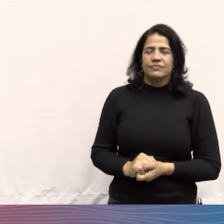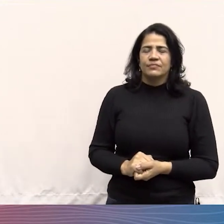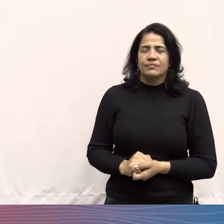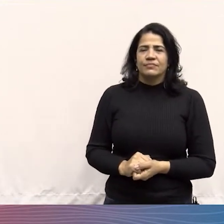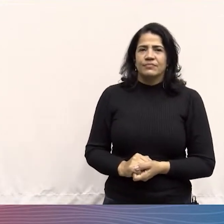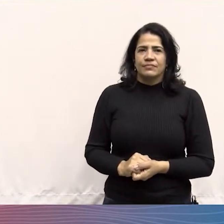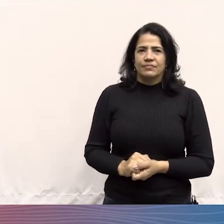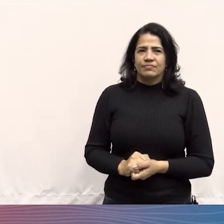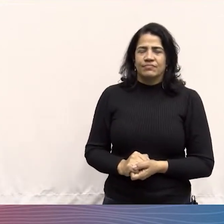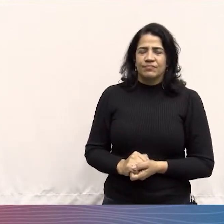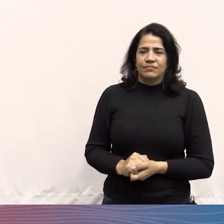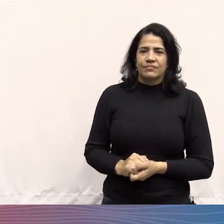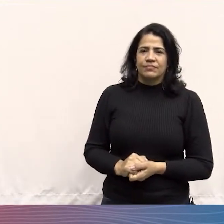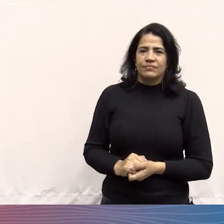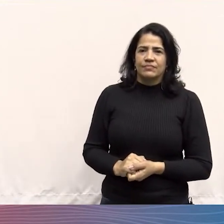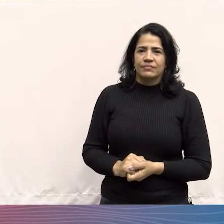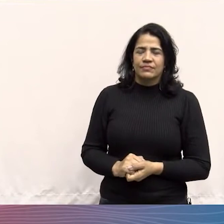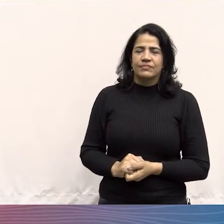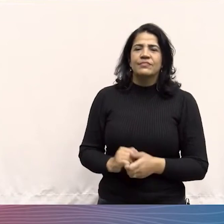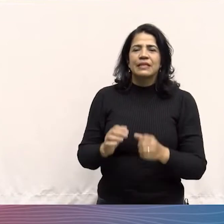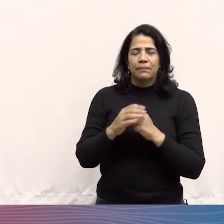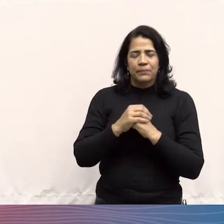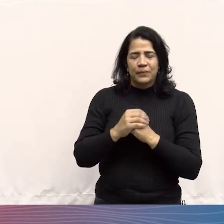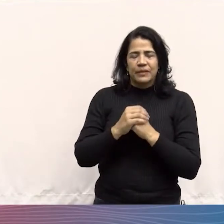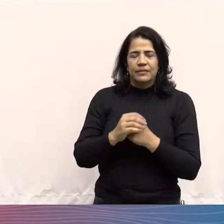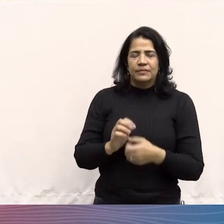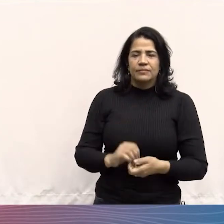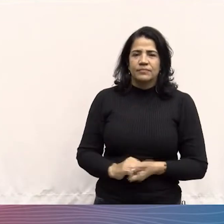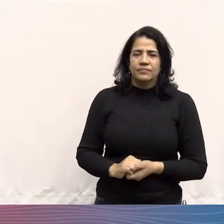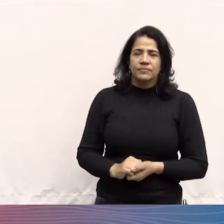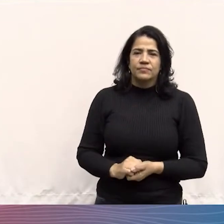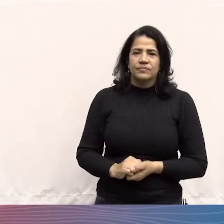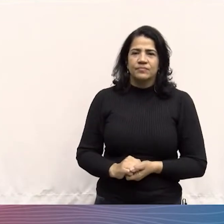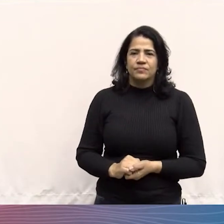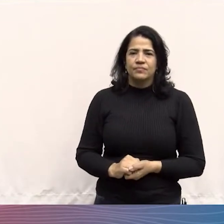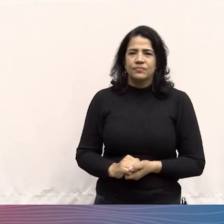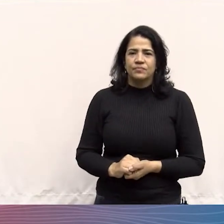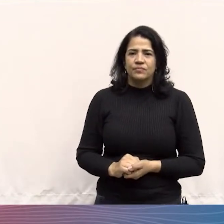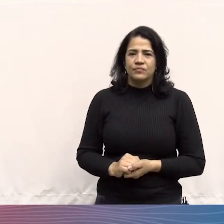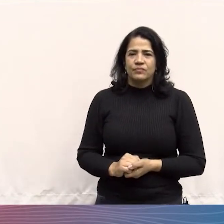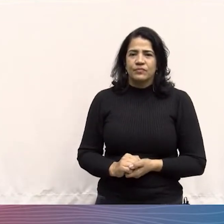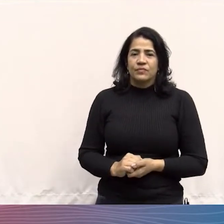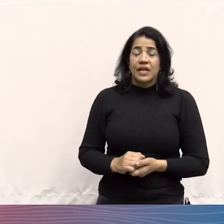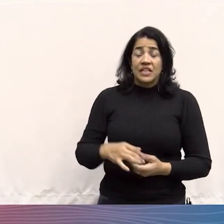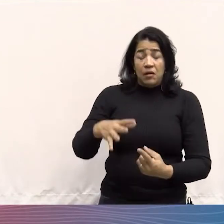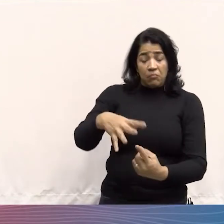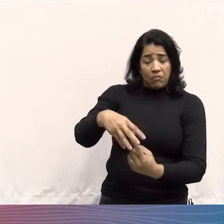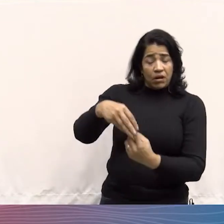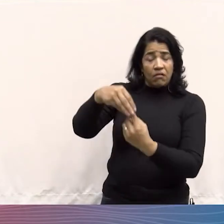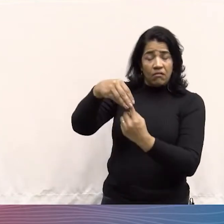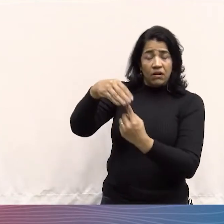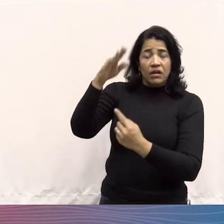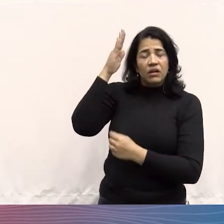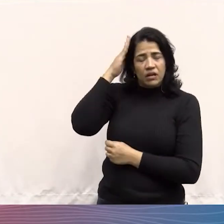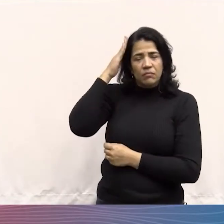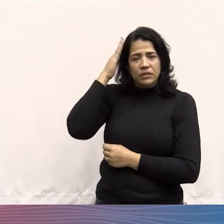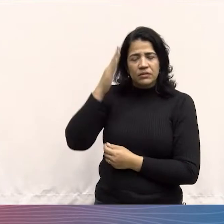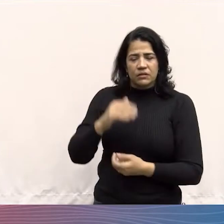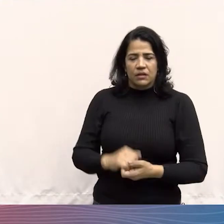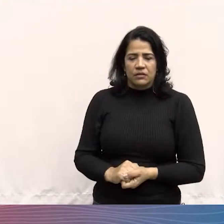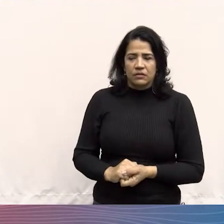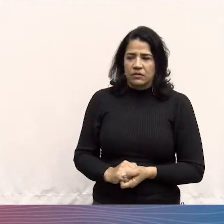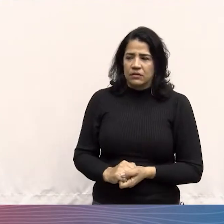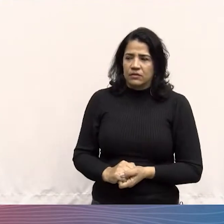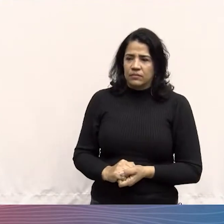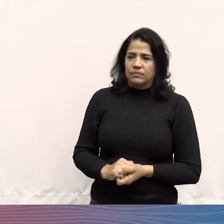levantado, erguido. Amém? E algo encabeçado também. Bom, aí nós estamos quadrados aí,